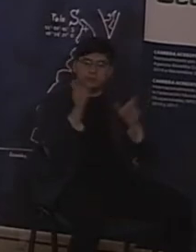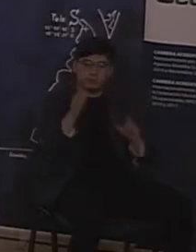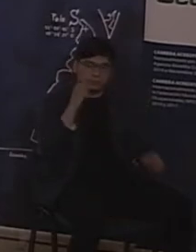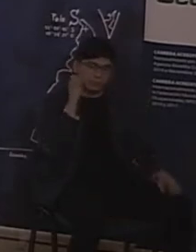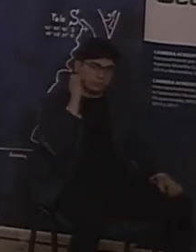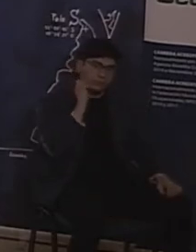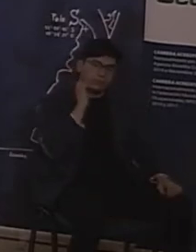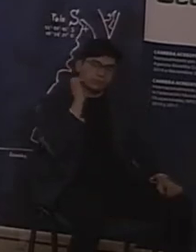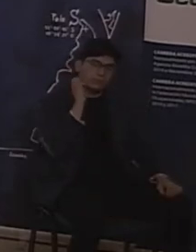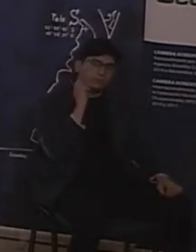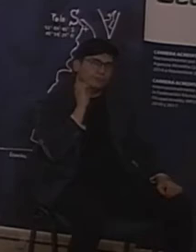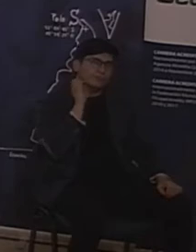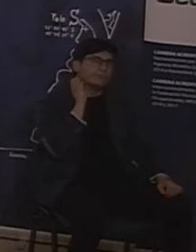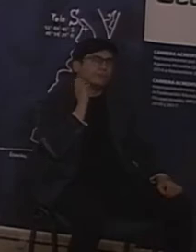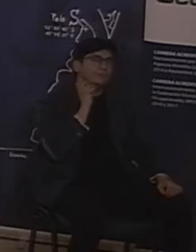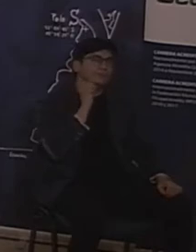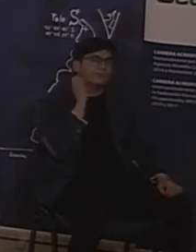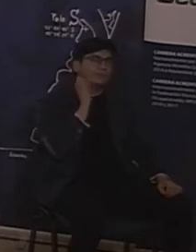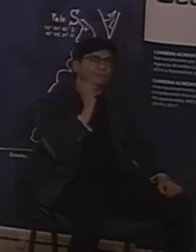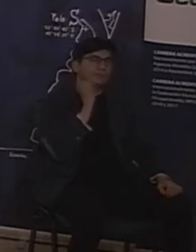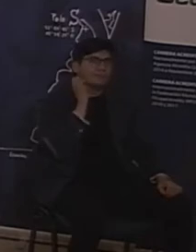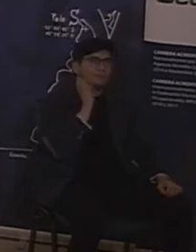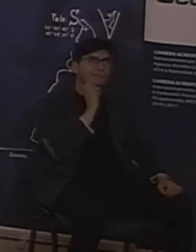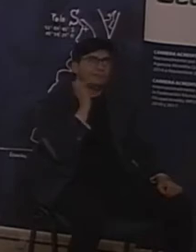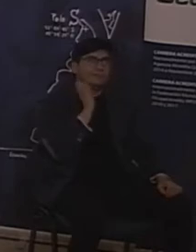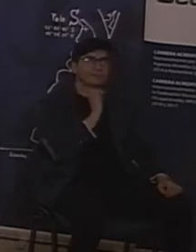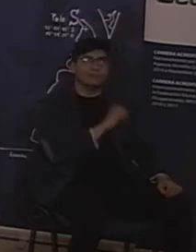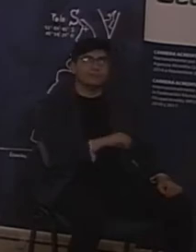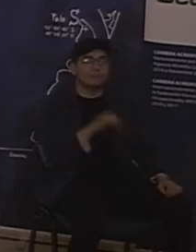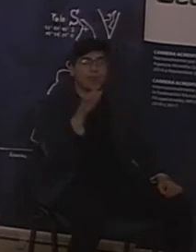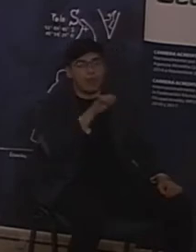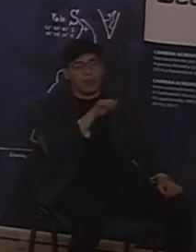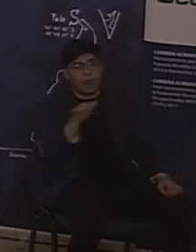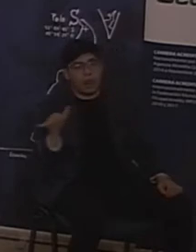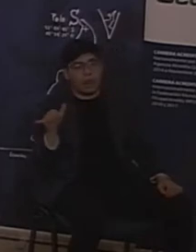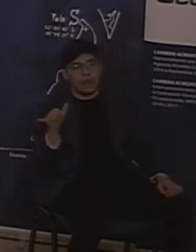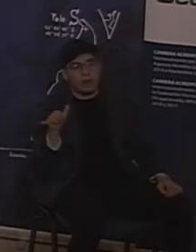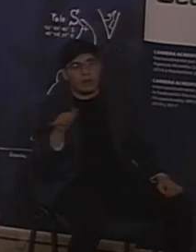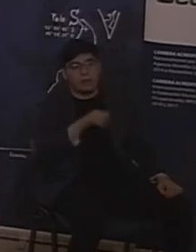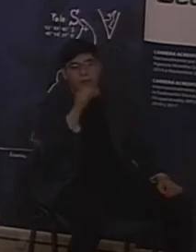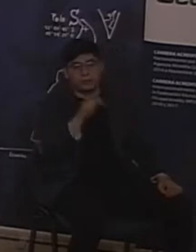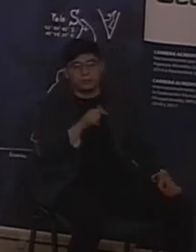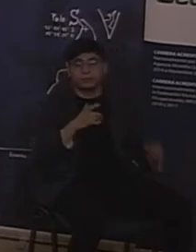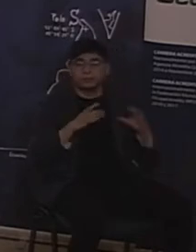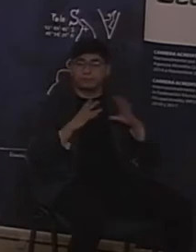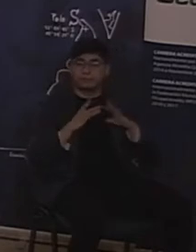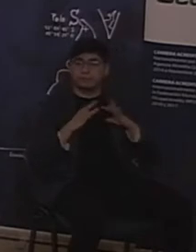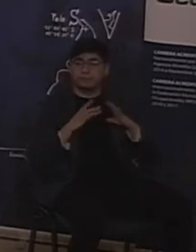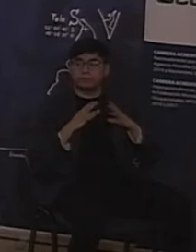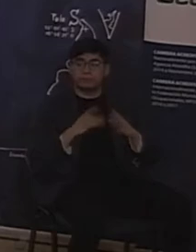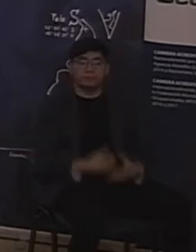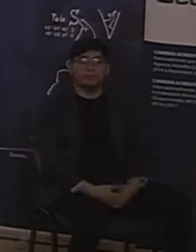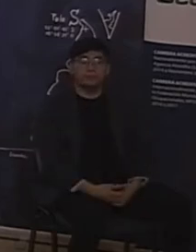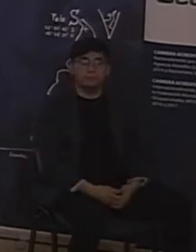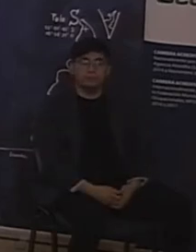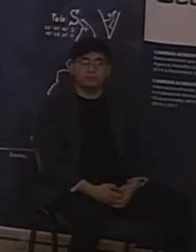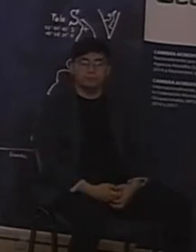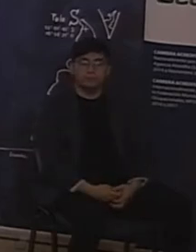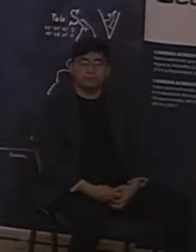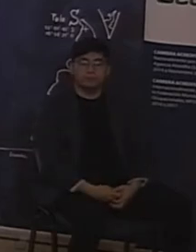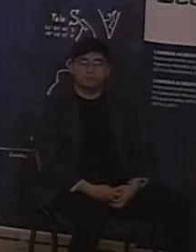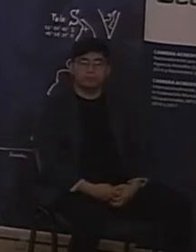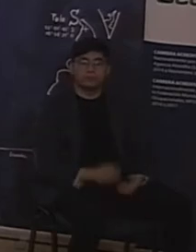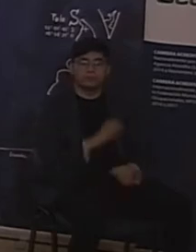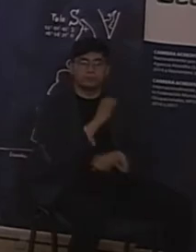sin embargo después de esta tremenda felicidad de dice dice la la convención lo dice expresamente